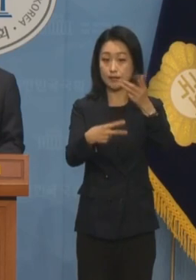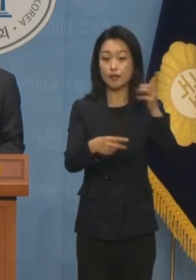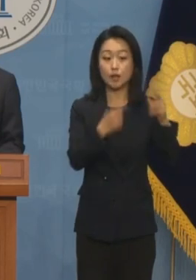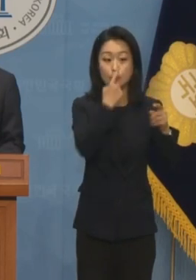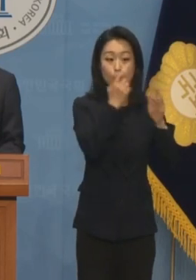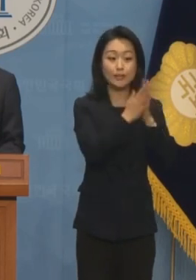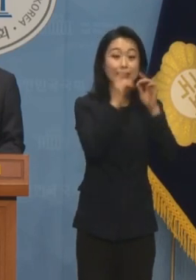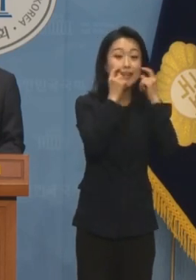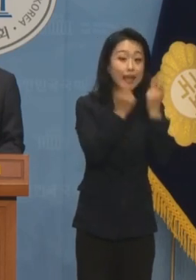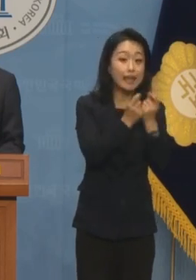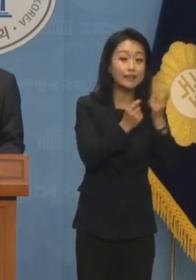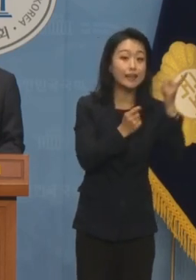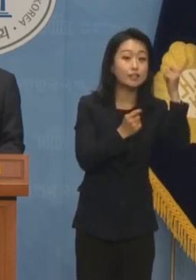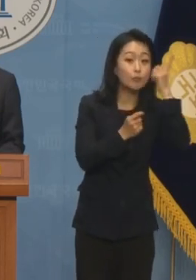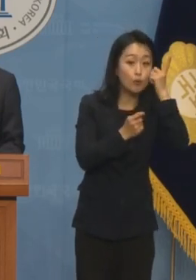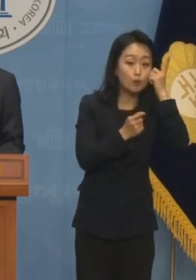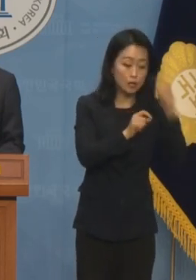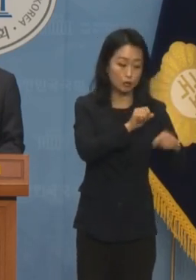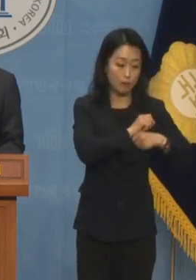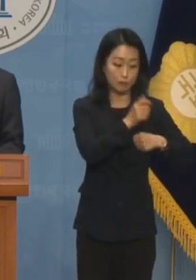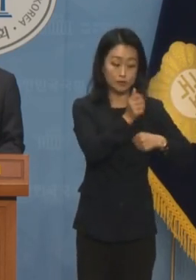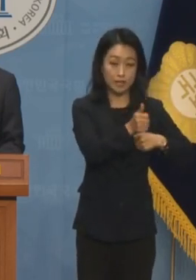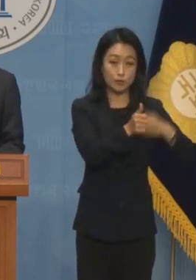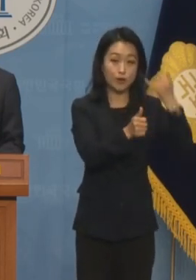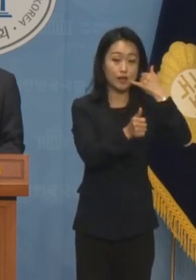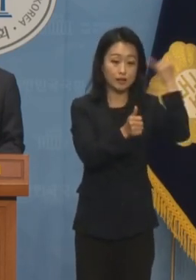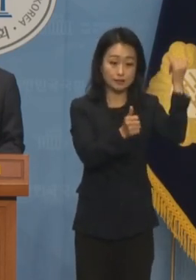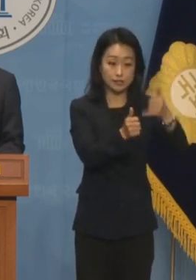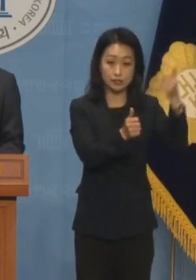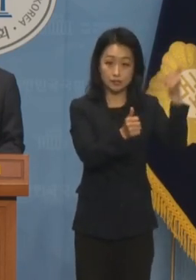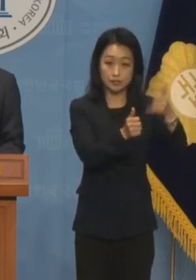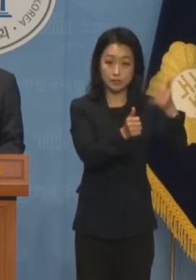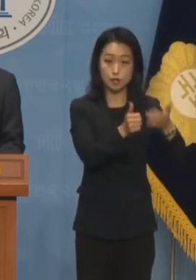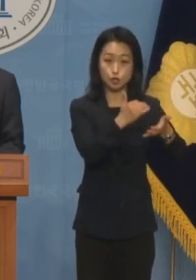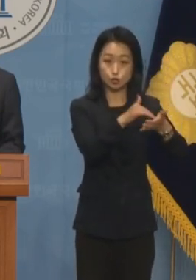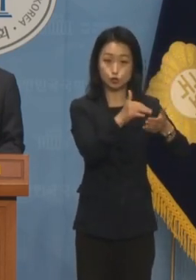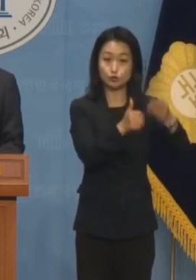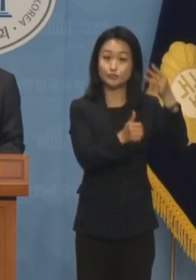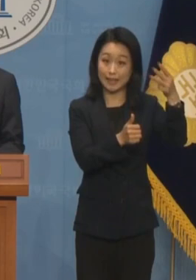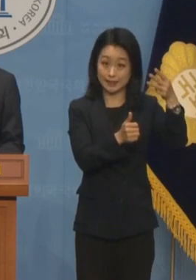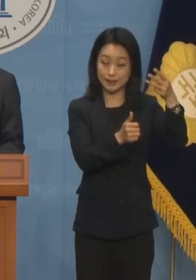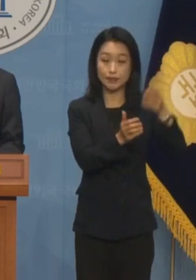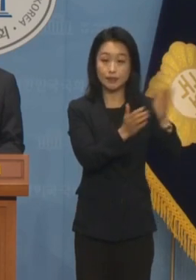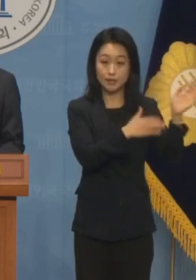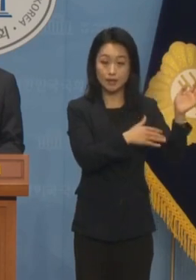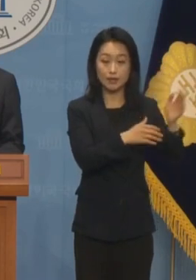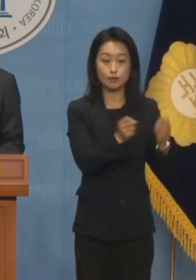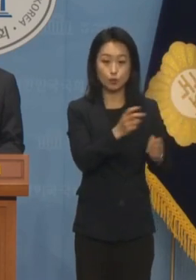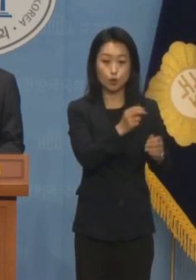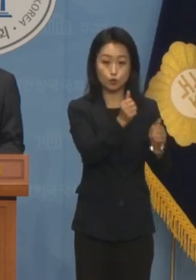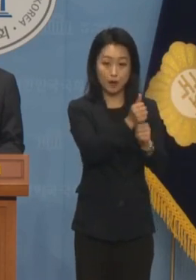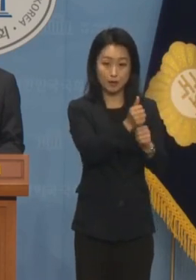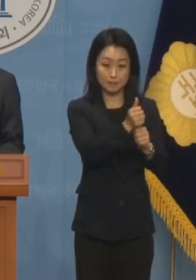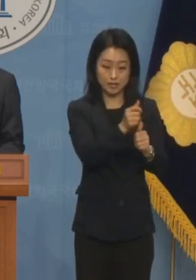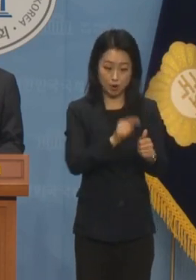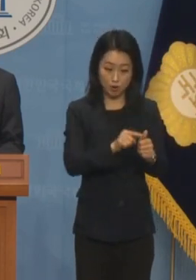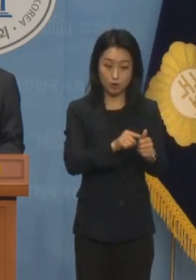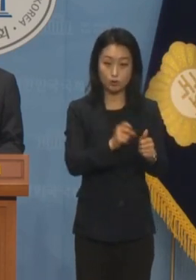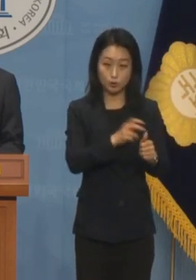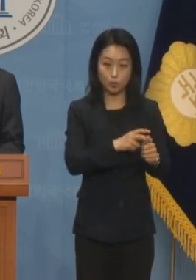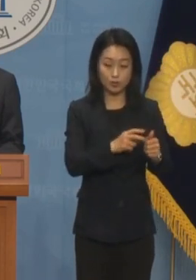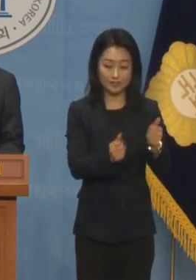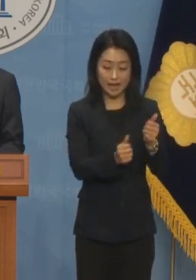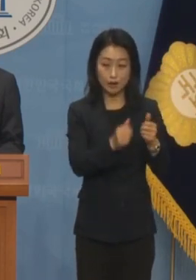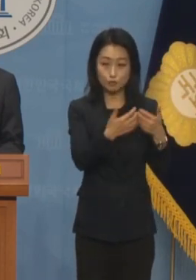핸드폰으로 이종섭 장관과 세 차례 통화했고 국방비서관과 국방부 차관에게도